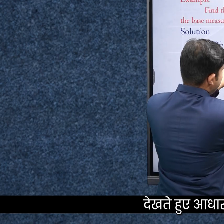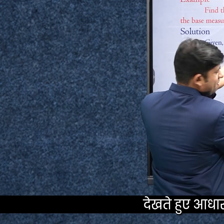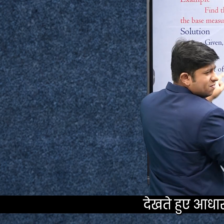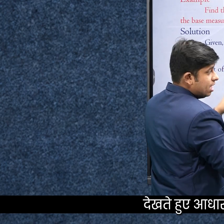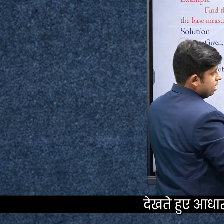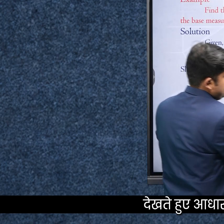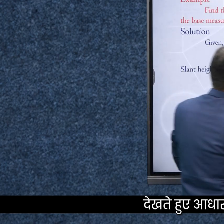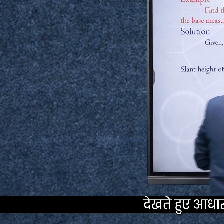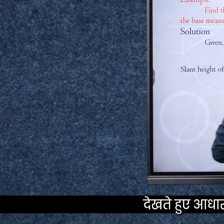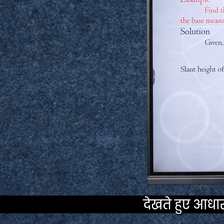इक्वल 16 सेंटीमीटर,